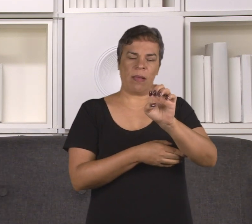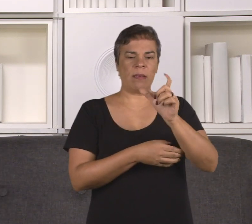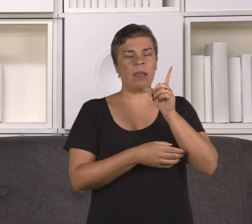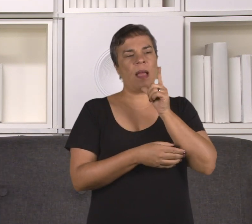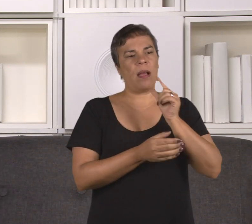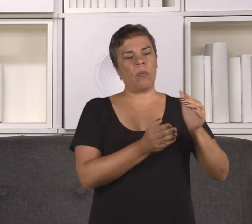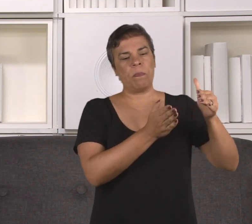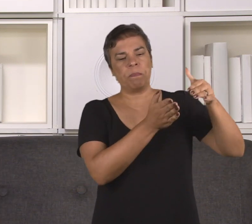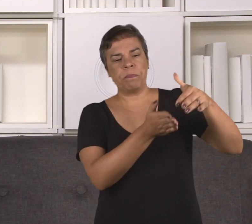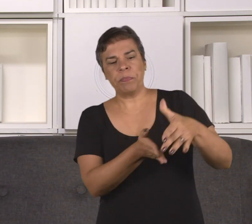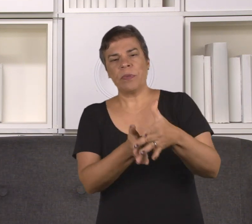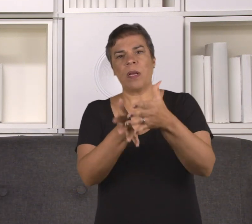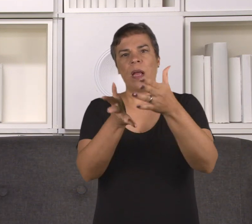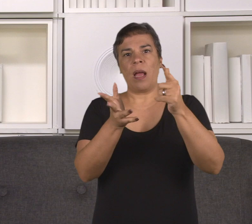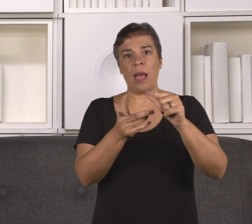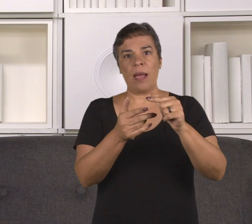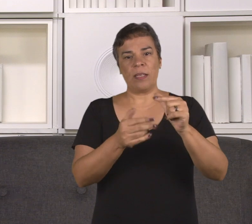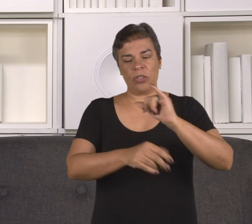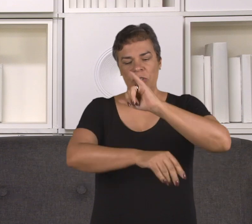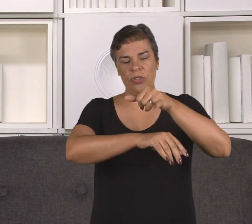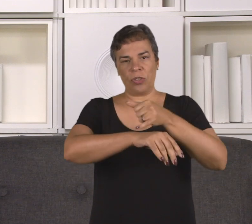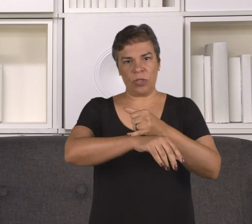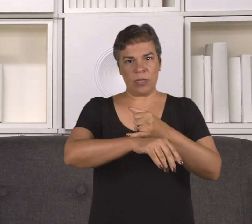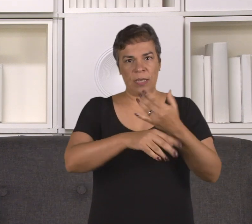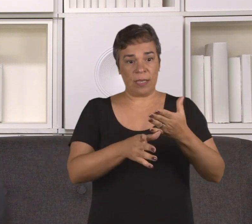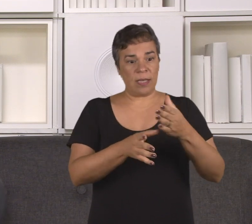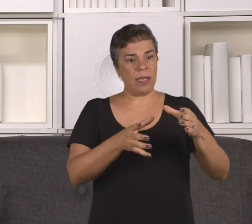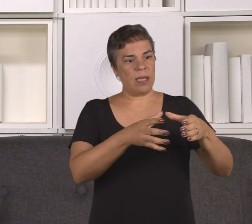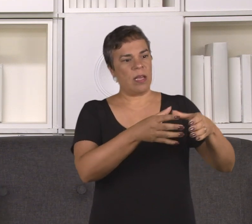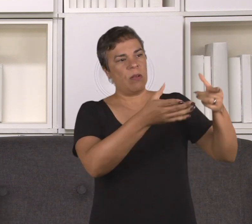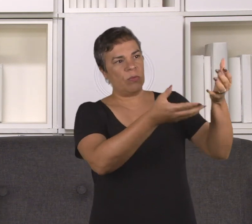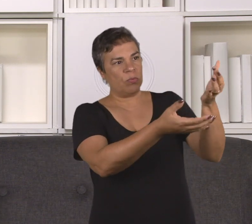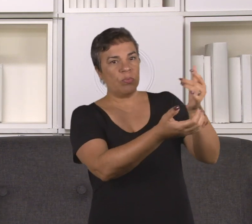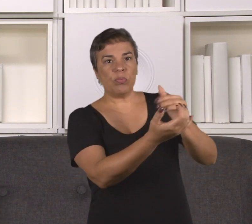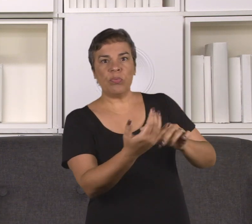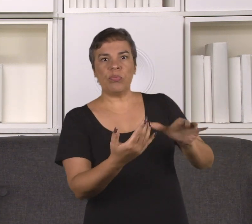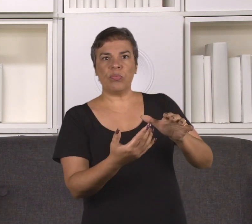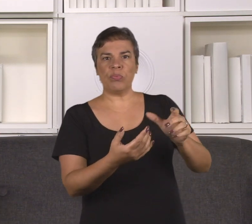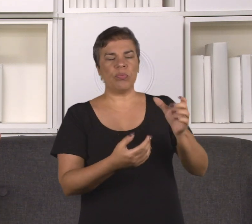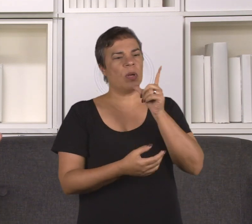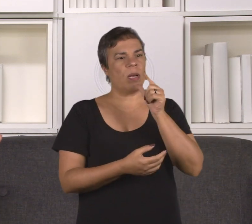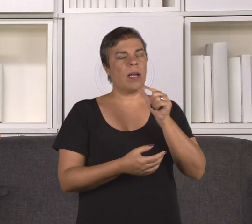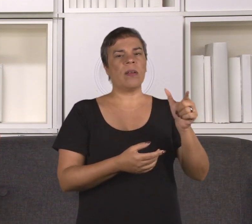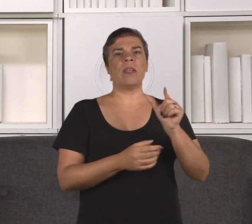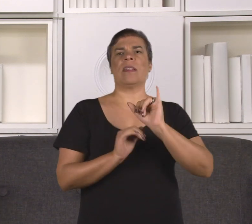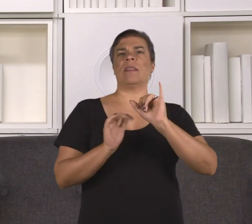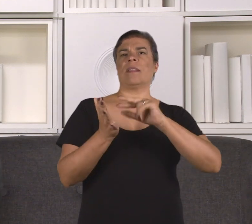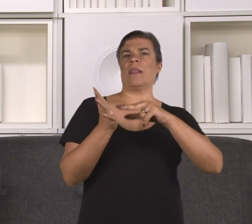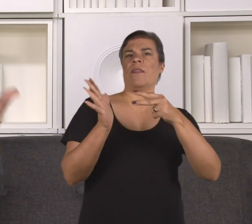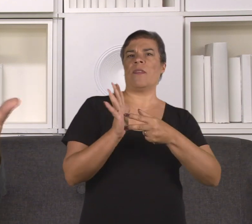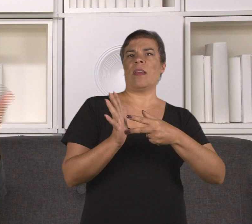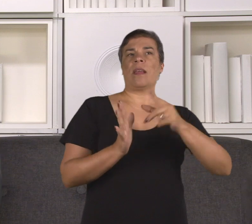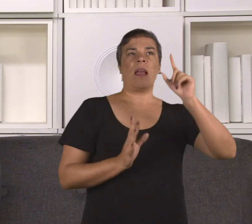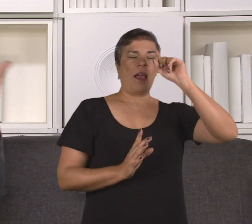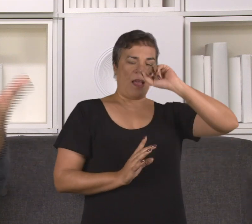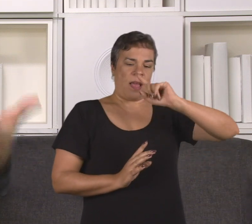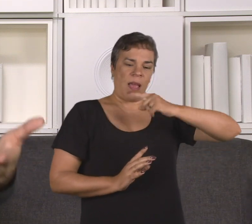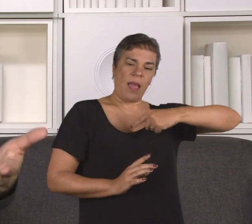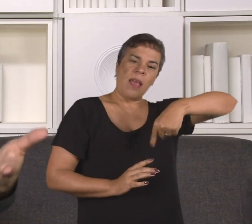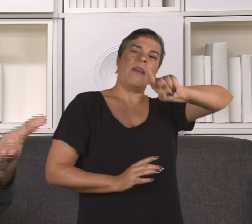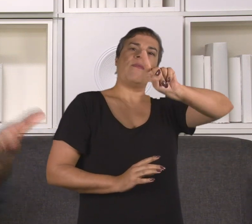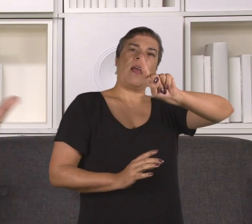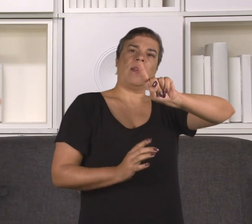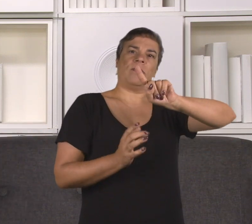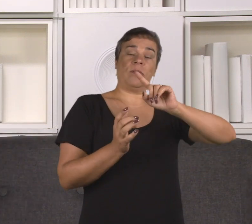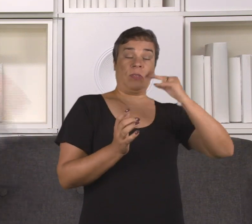de Jerusalém, era a fonte chamada a fonte do enviado, um nome muito sugestivo. O Messias é o enviado